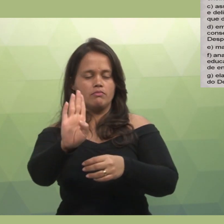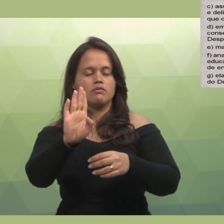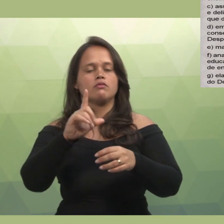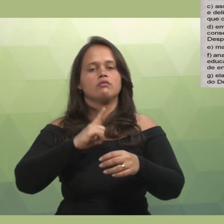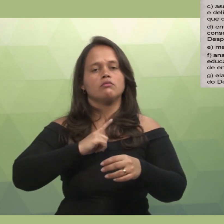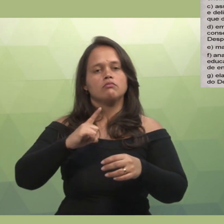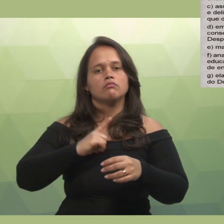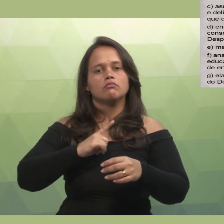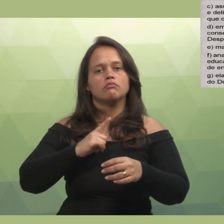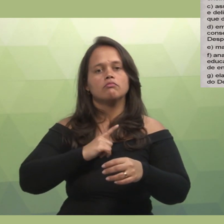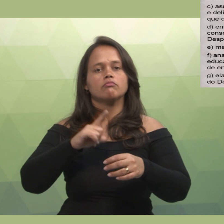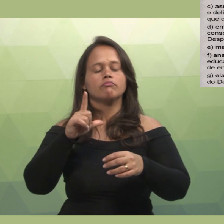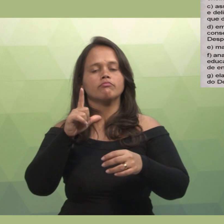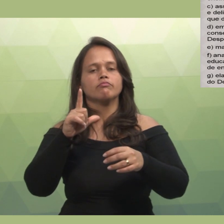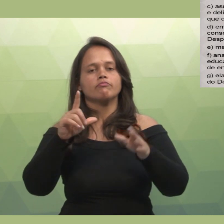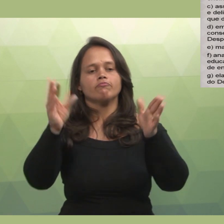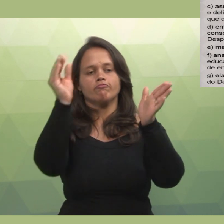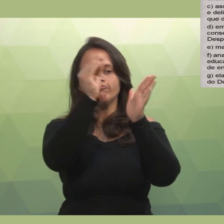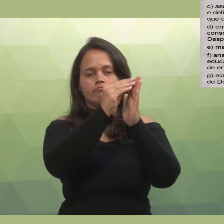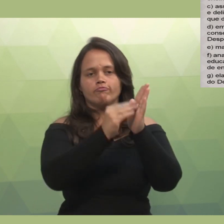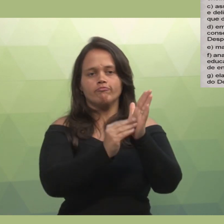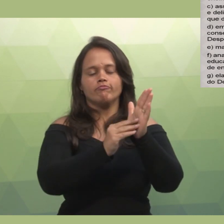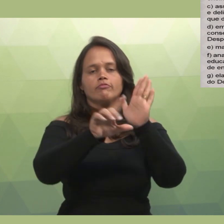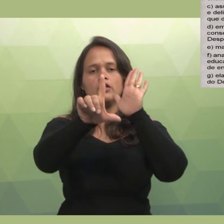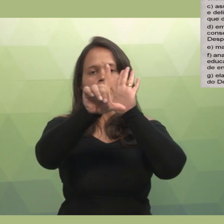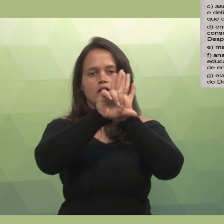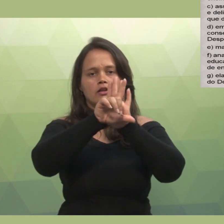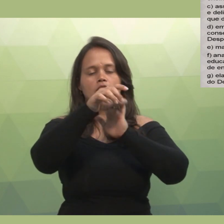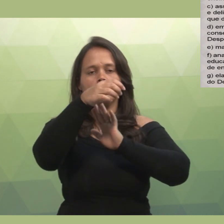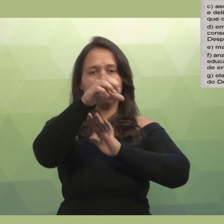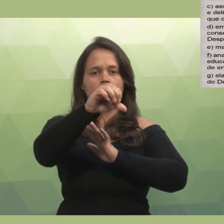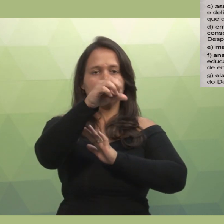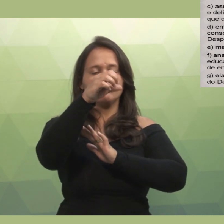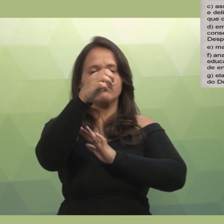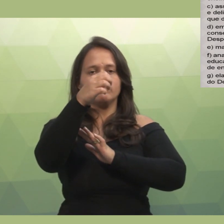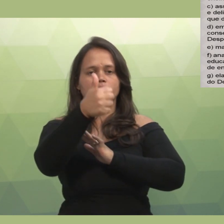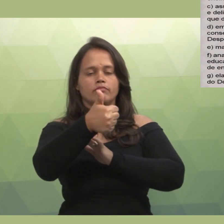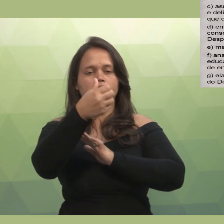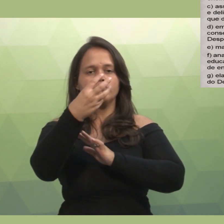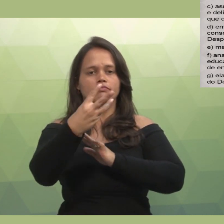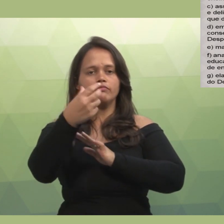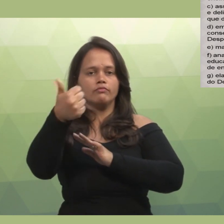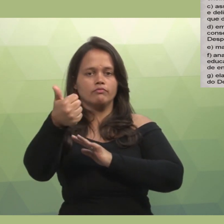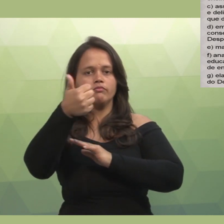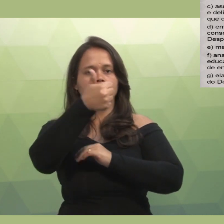na Lei 9.131, de 1995, quais sejam: